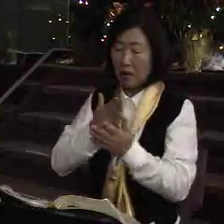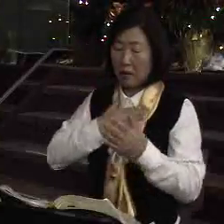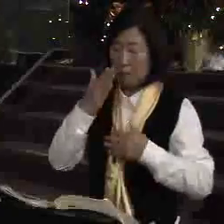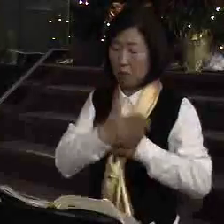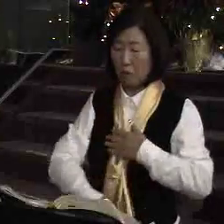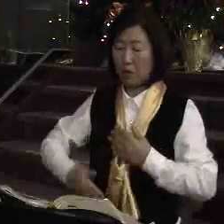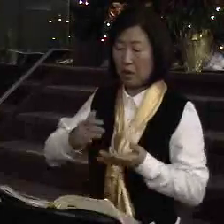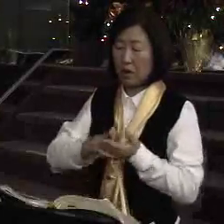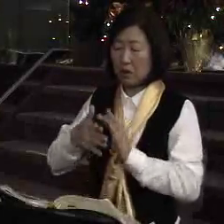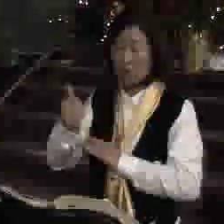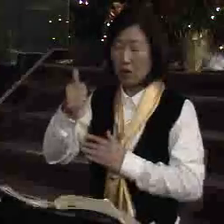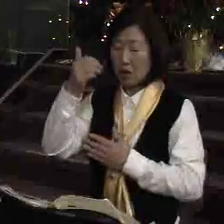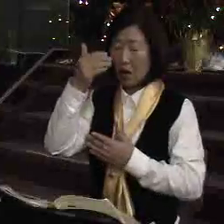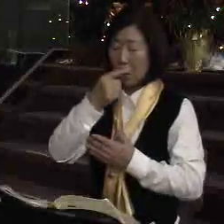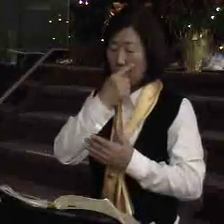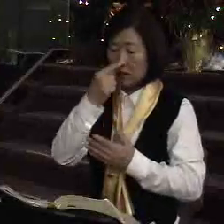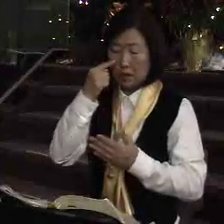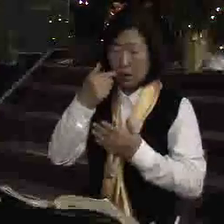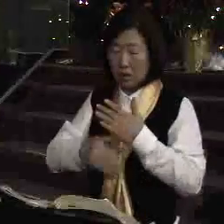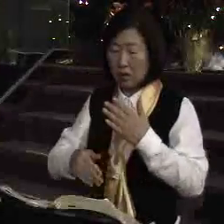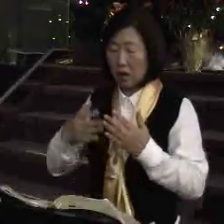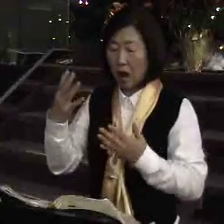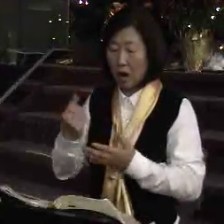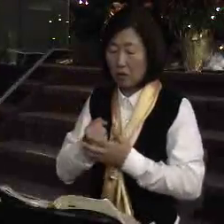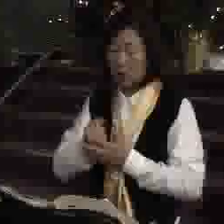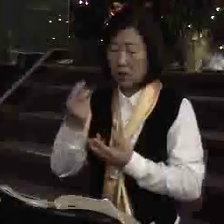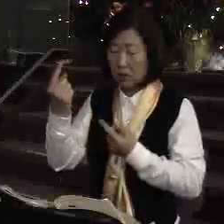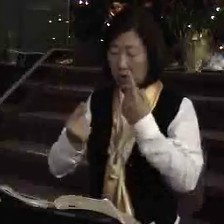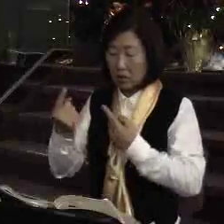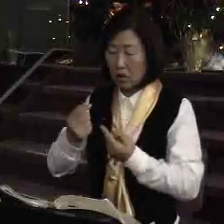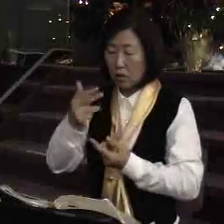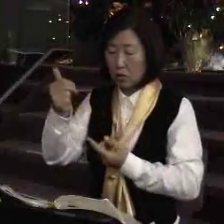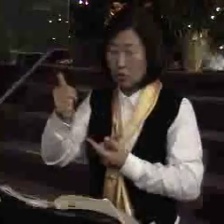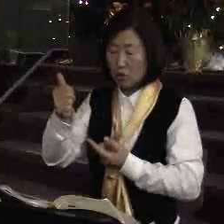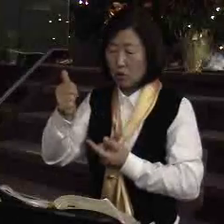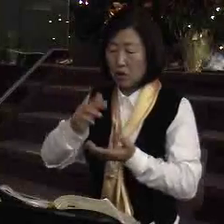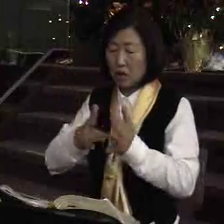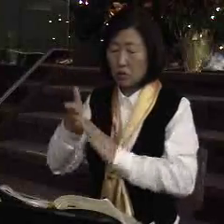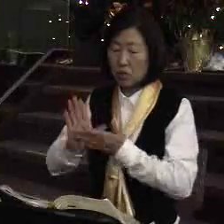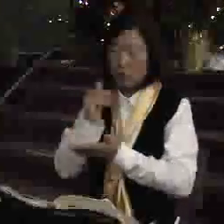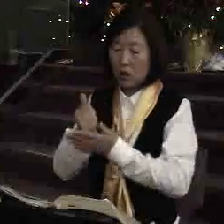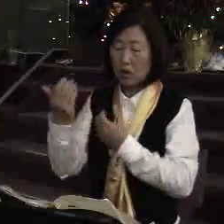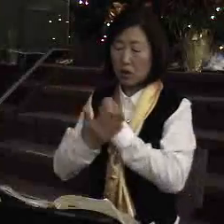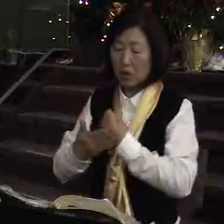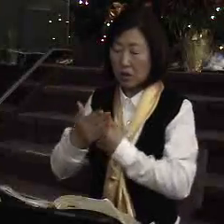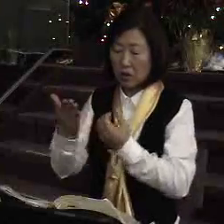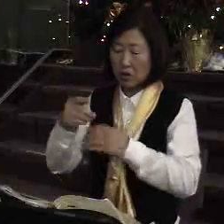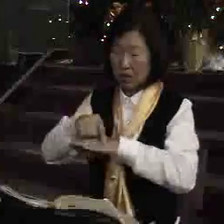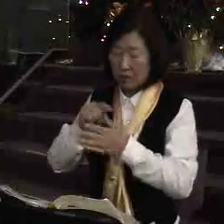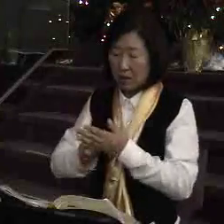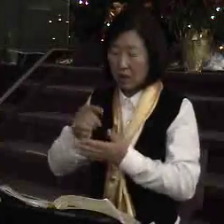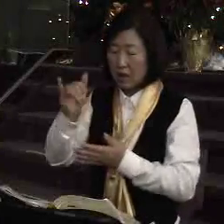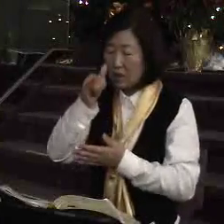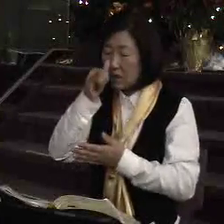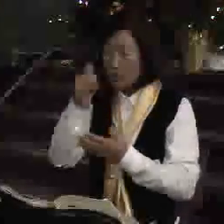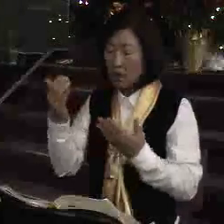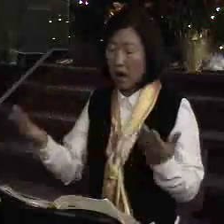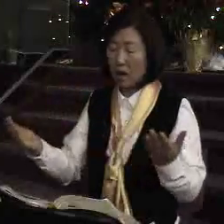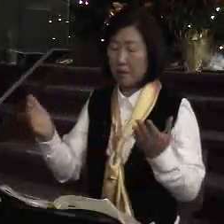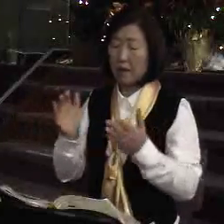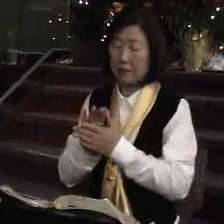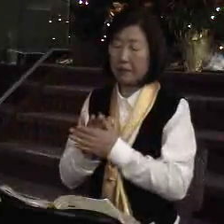몸에 예수의 흔적을 가졌노라. 형제들아, 우리 주 예수 그리스도의 은혜가 너희 심령에